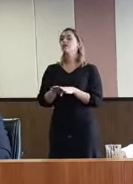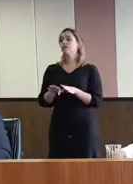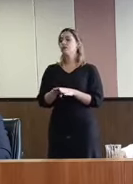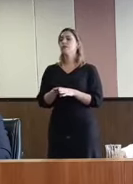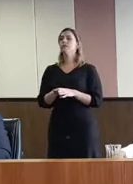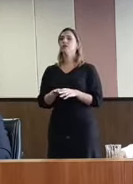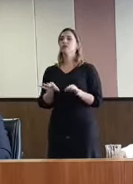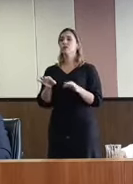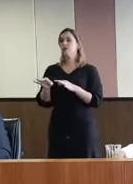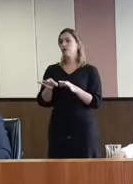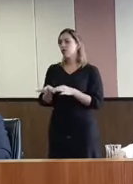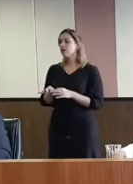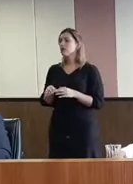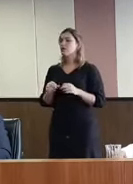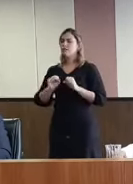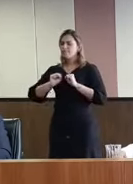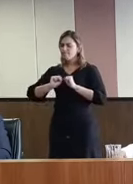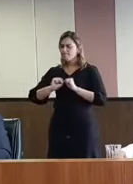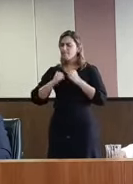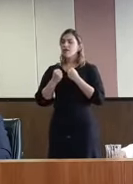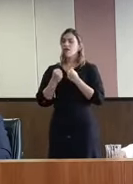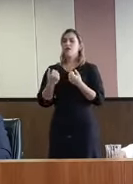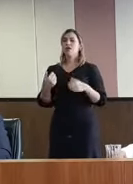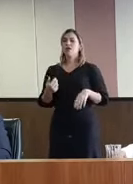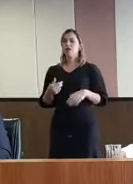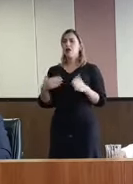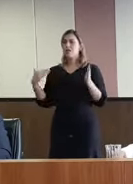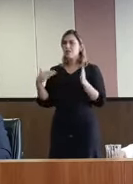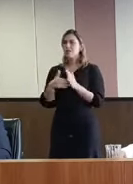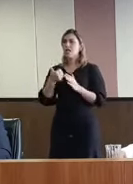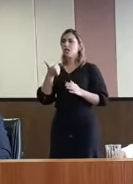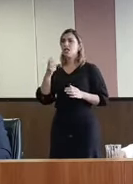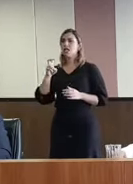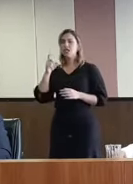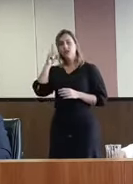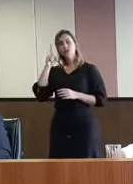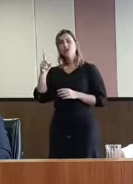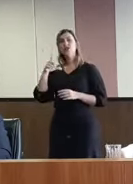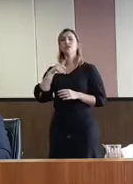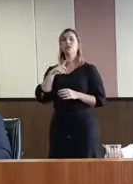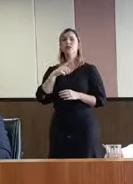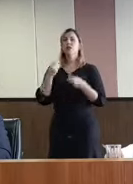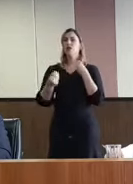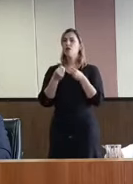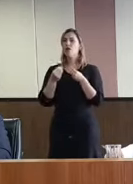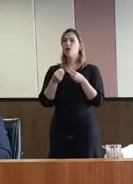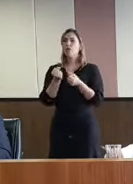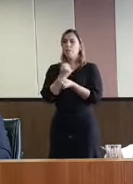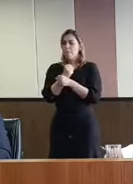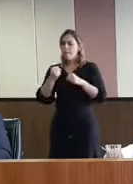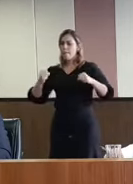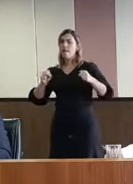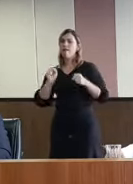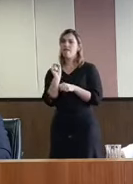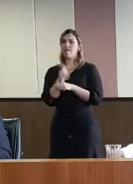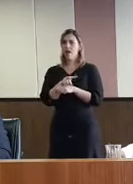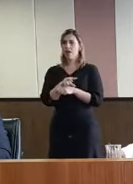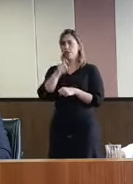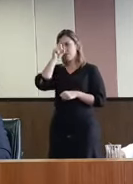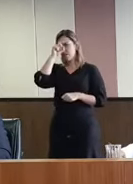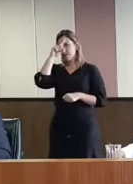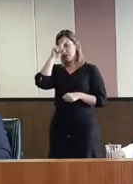estamos envidando esforços para que, no máximo 15 dias, a gente tenha a real capacidade disponível, além daquela